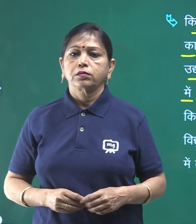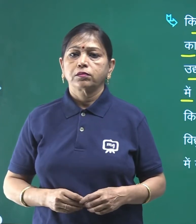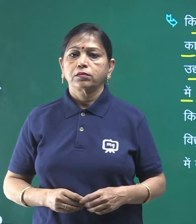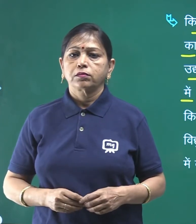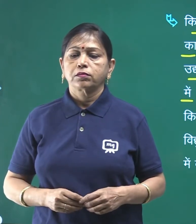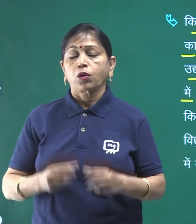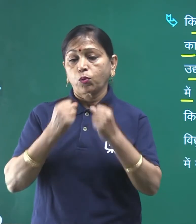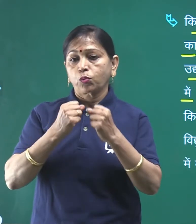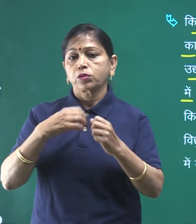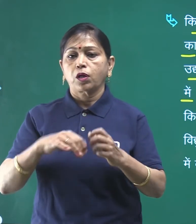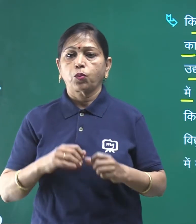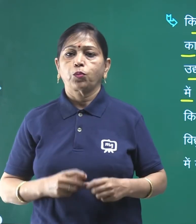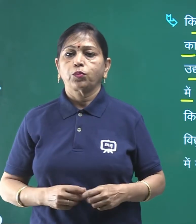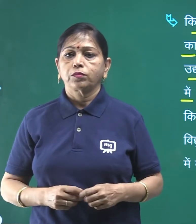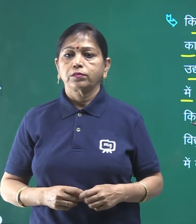ऊर्जा को